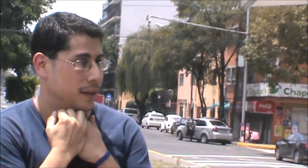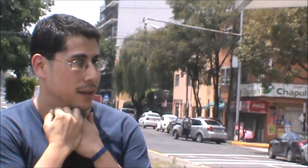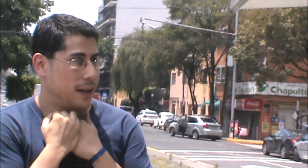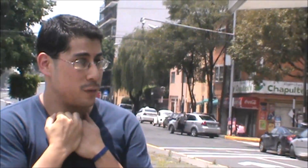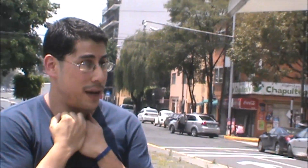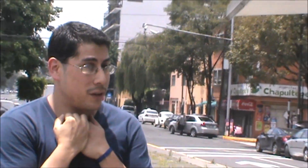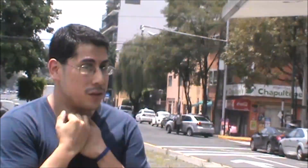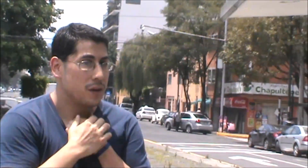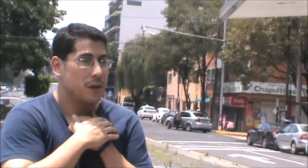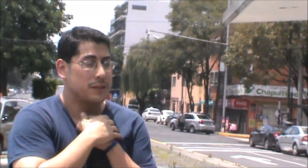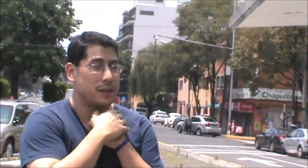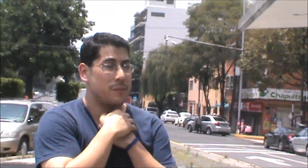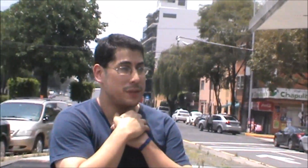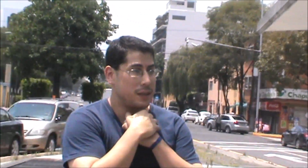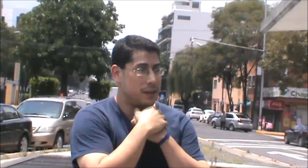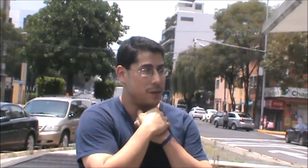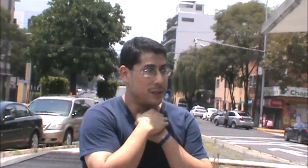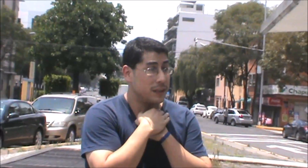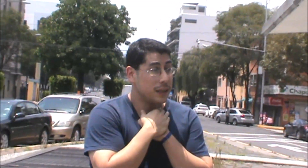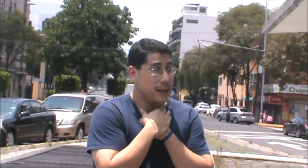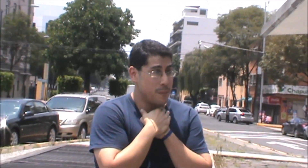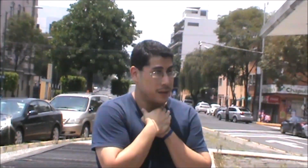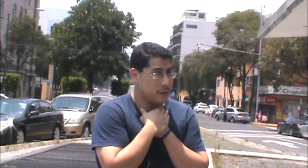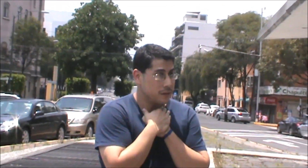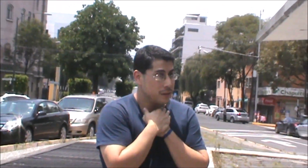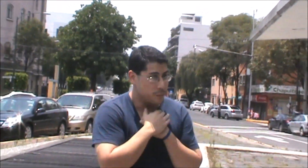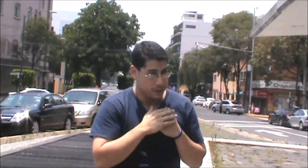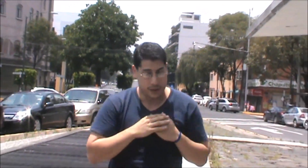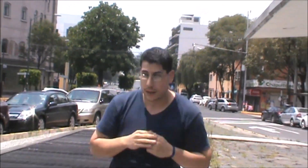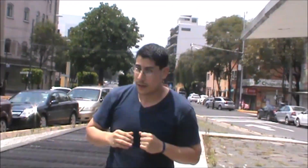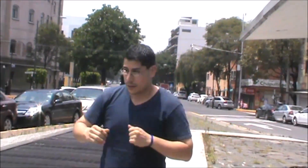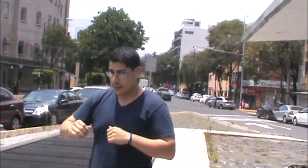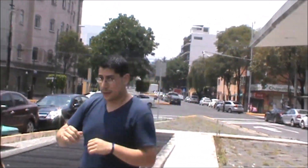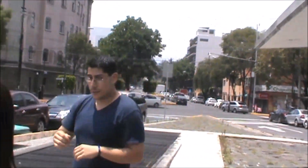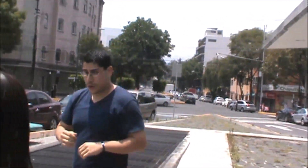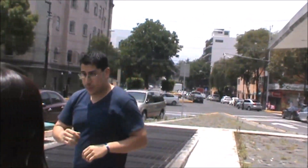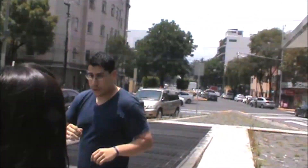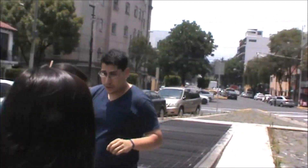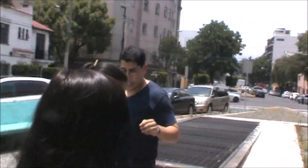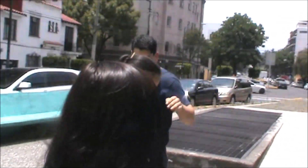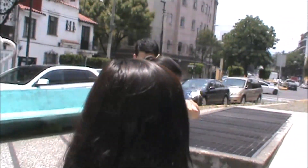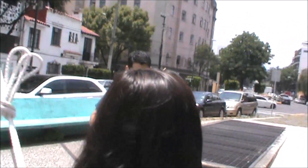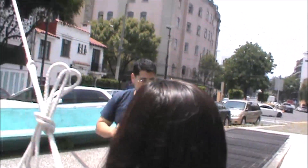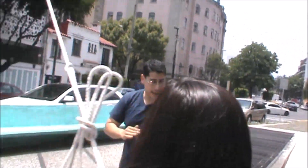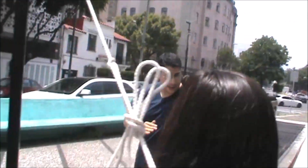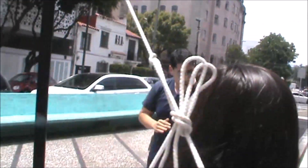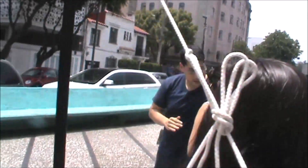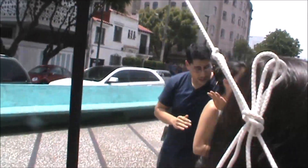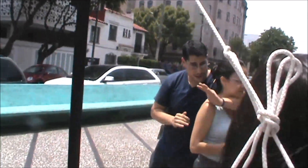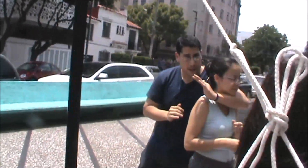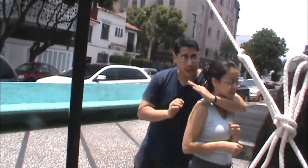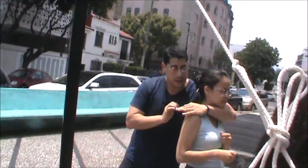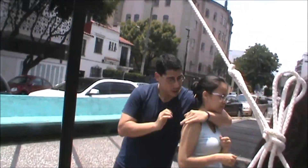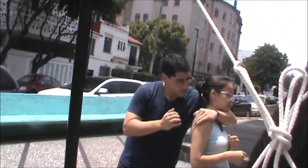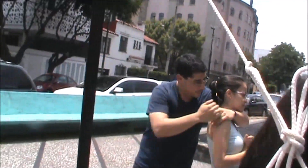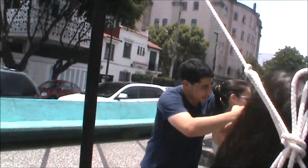las manos. Si meten aquí la mano, si por ejemplo llega aquí, tendría aquí que hacer sus manos, sí.